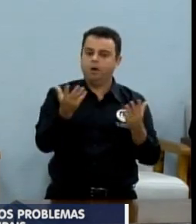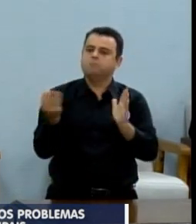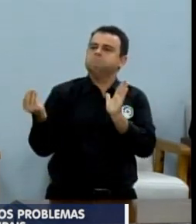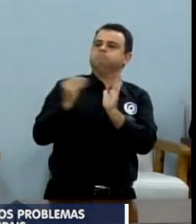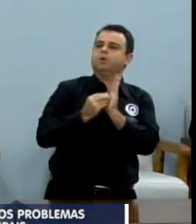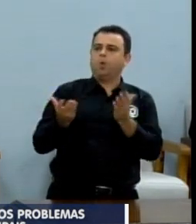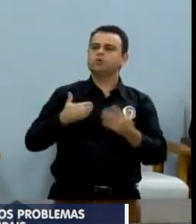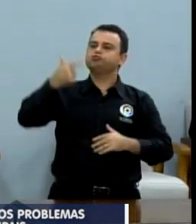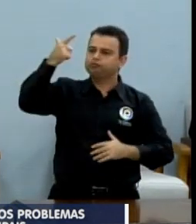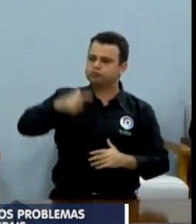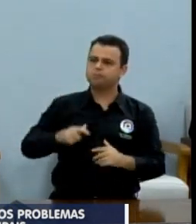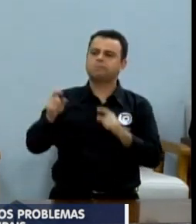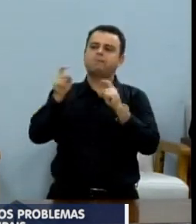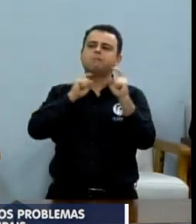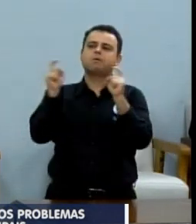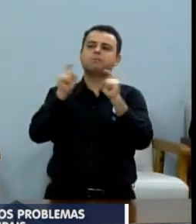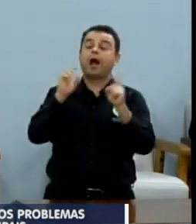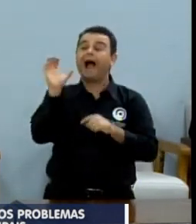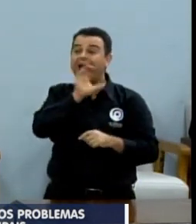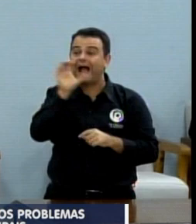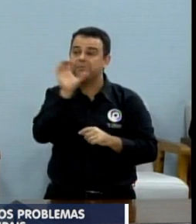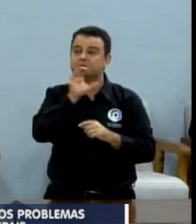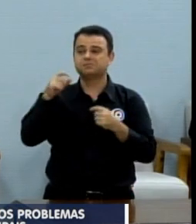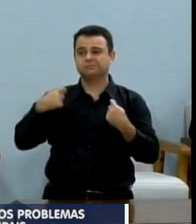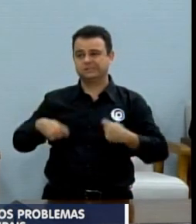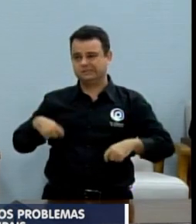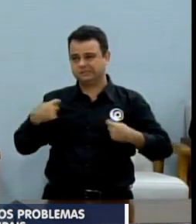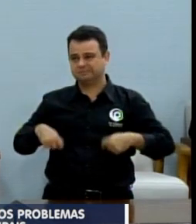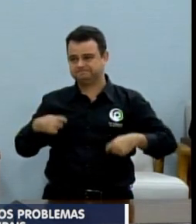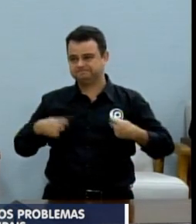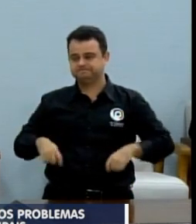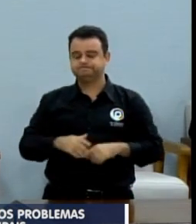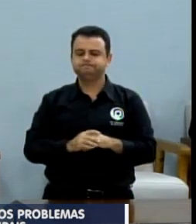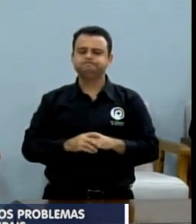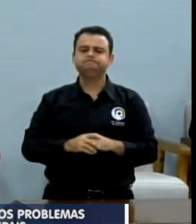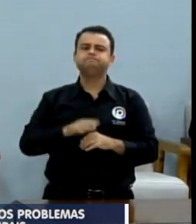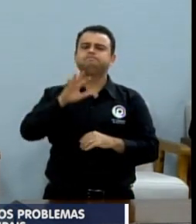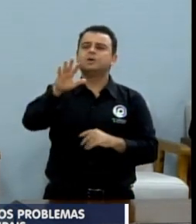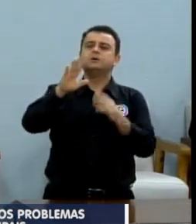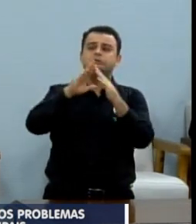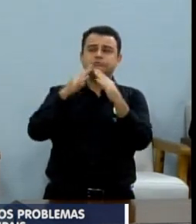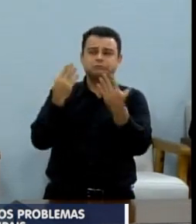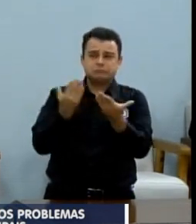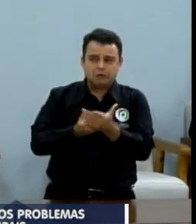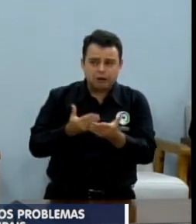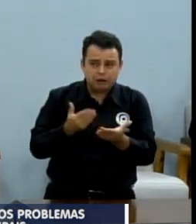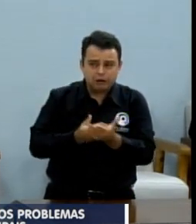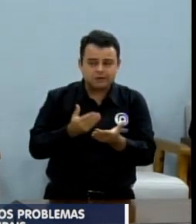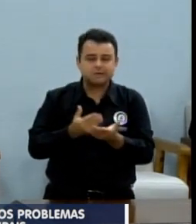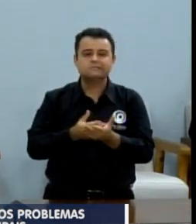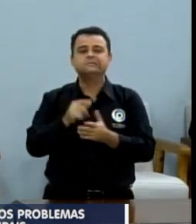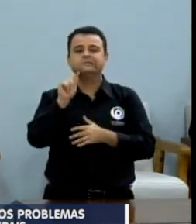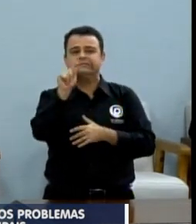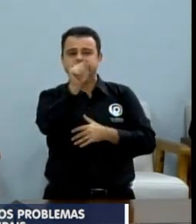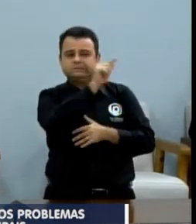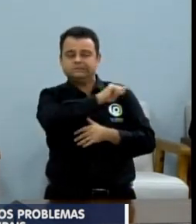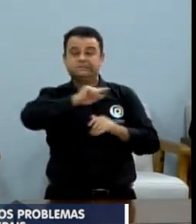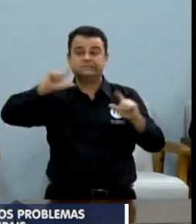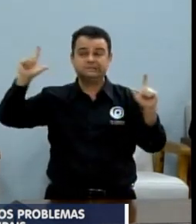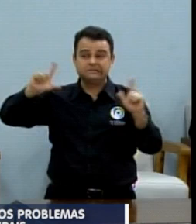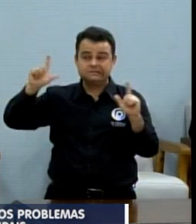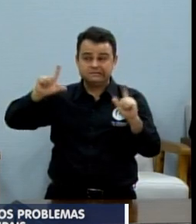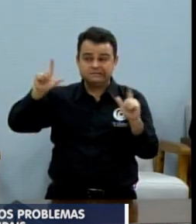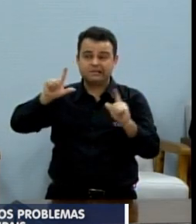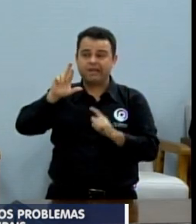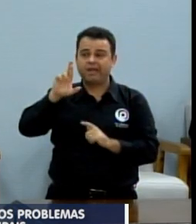bom sobre a situação das escolas que a Record trouxe em Matéria